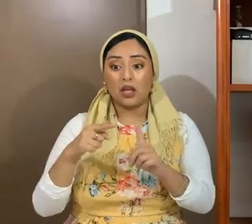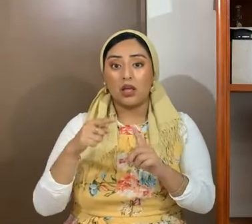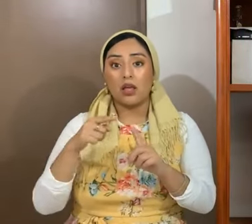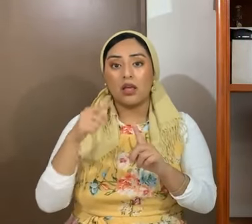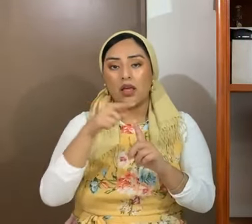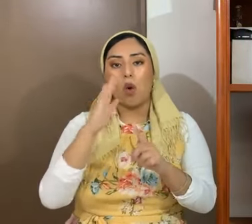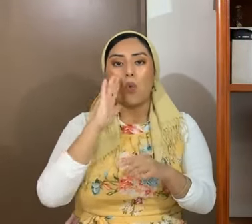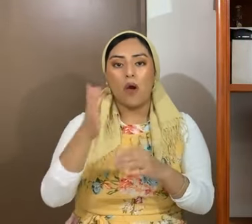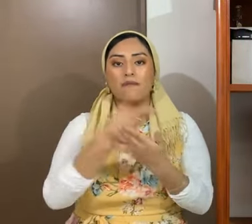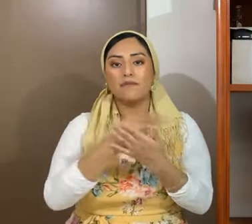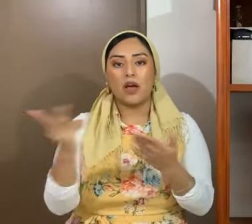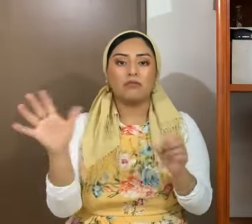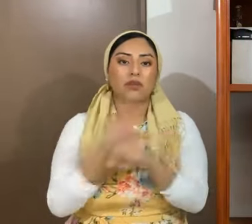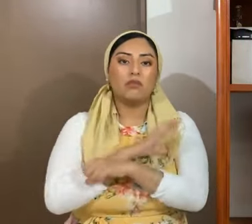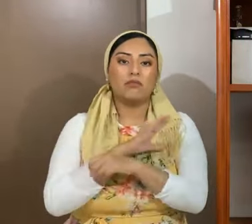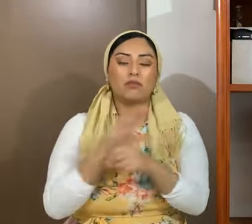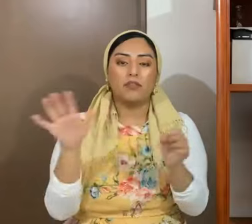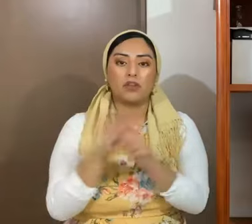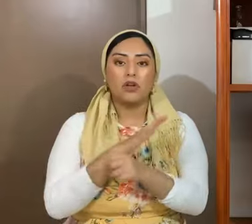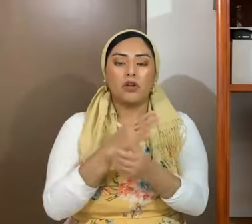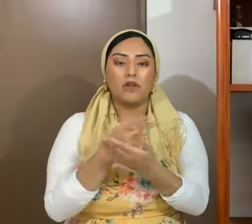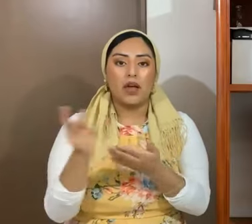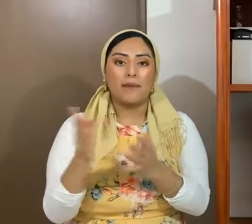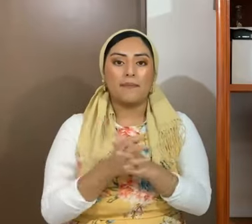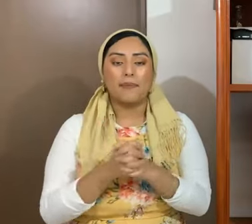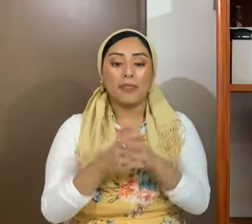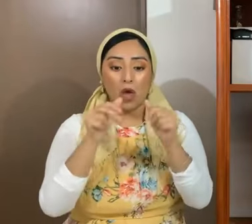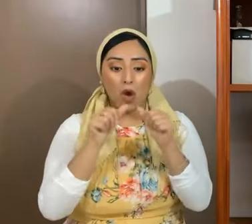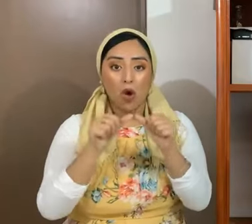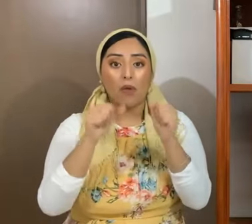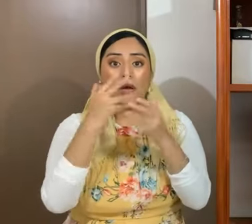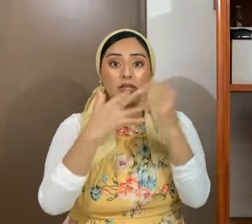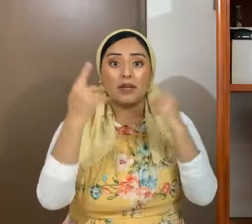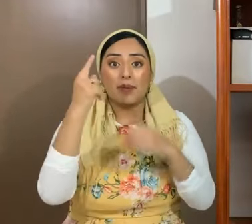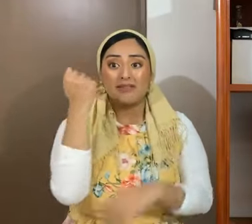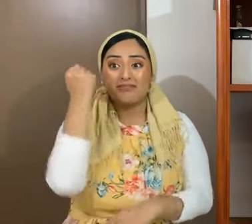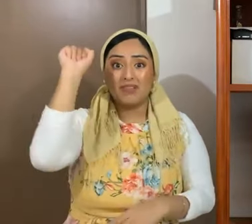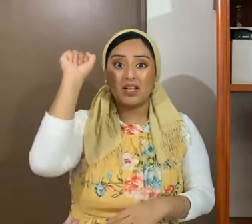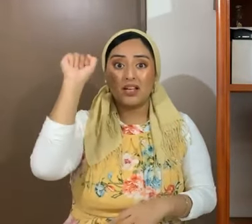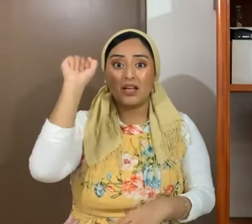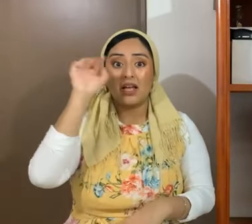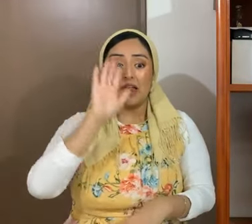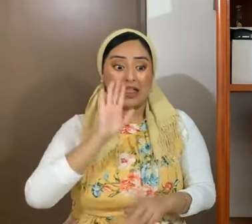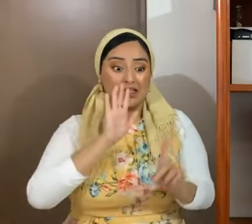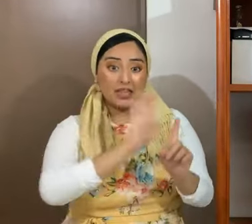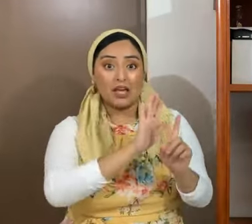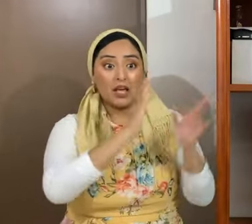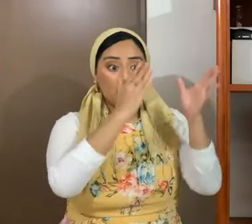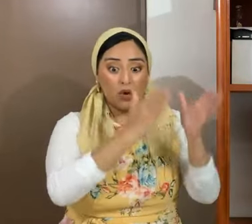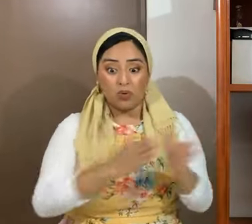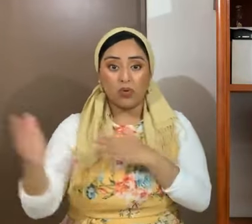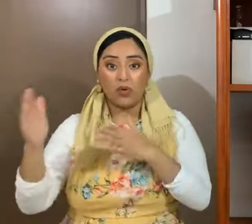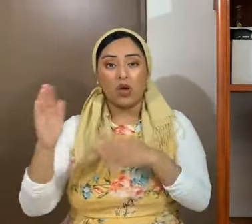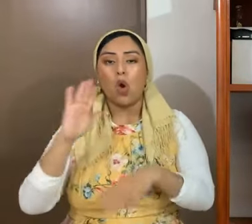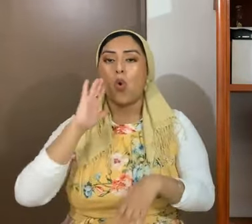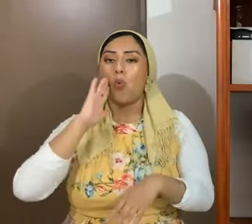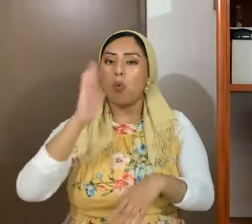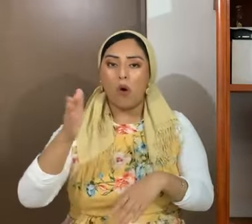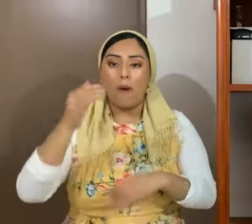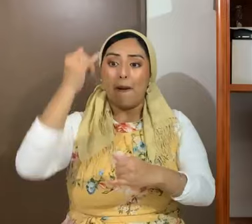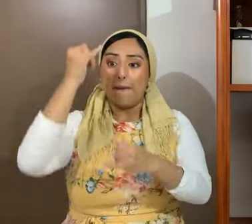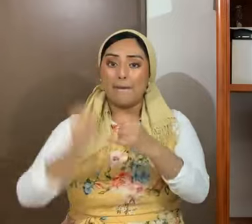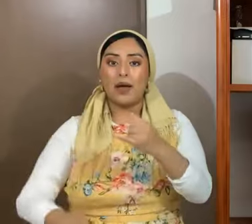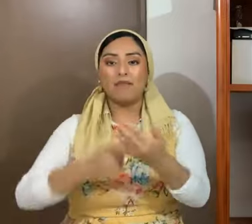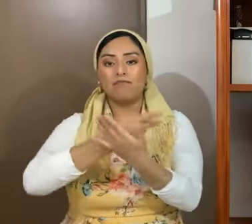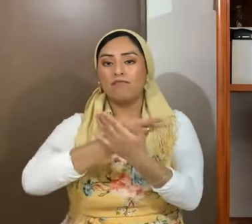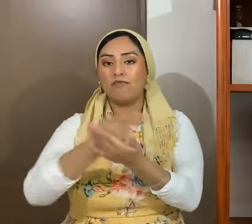condenado al fracaso total. Siempre que alguien se rebele, sus planes son condenados al